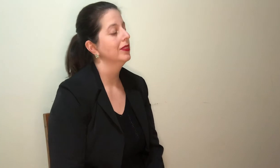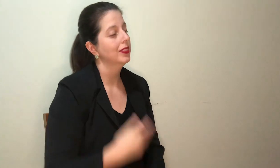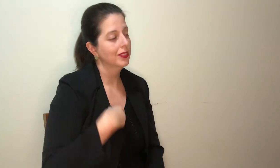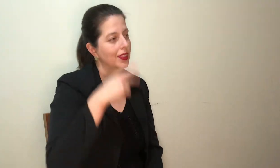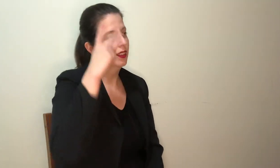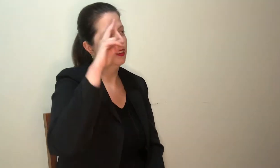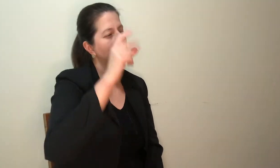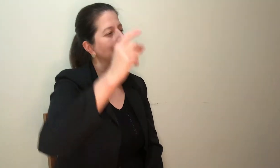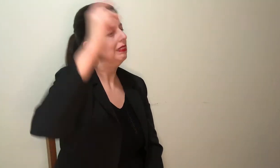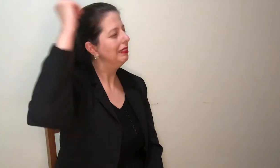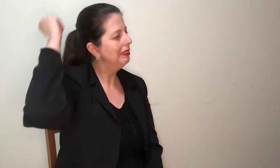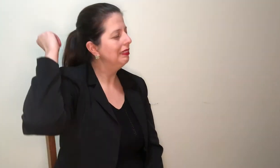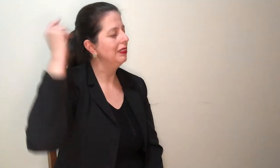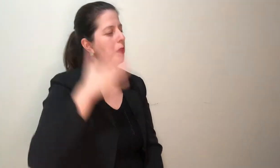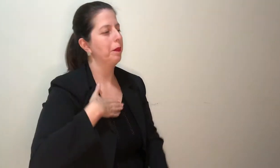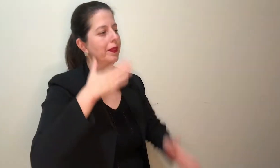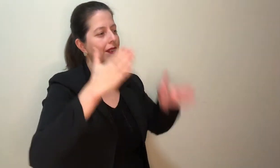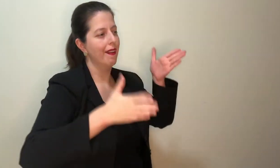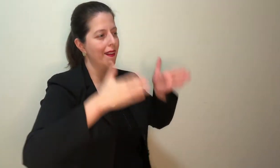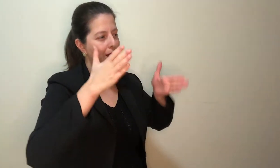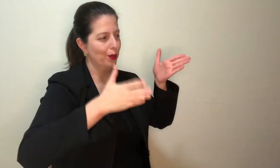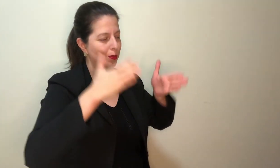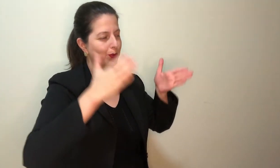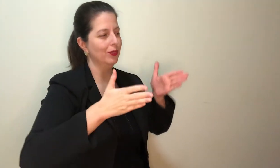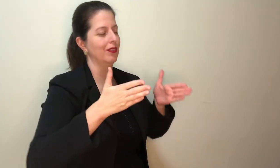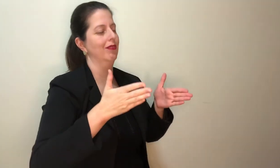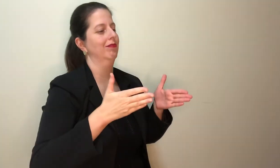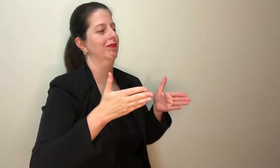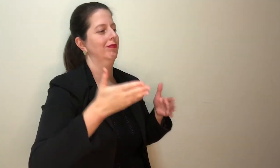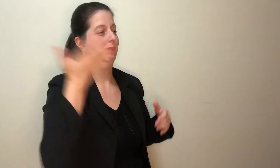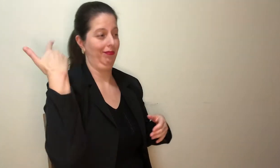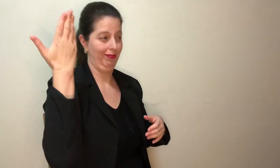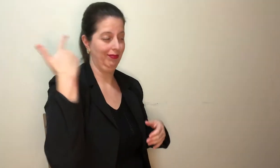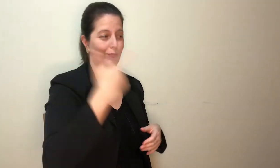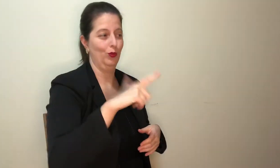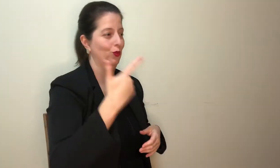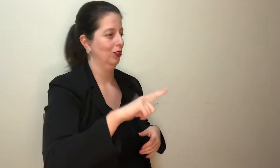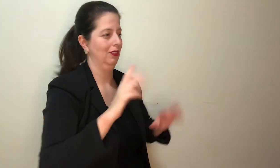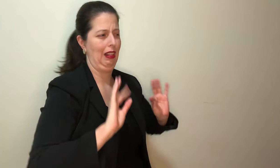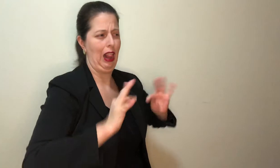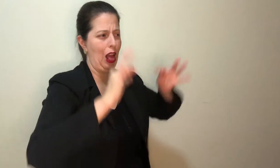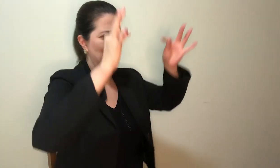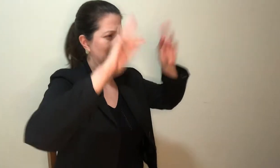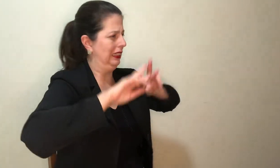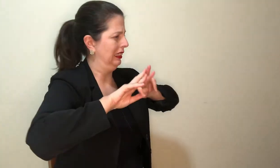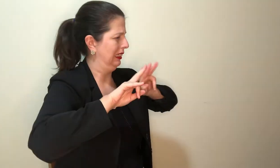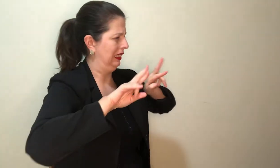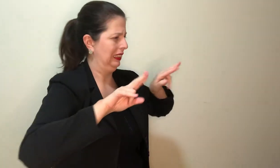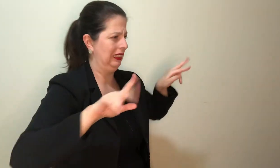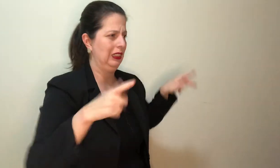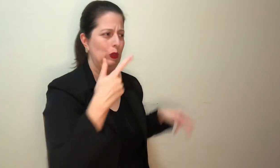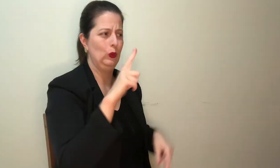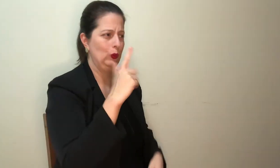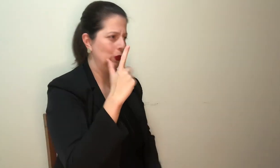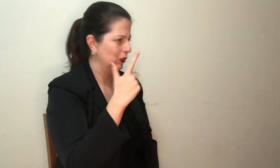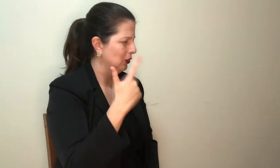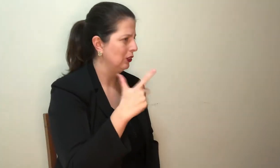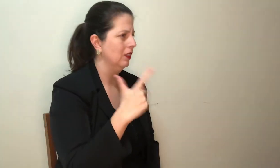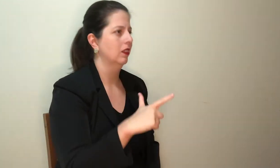Eu lembro que há muito tempo atrás, né, durante um período a gente não tinha várias tecnologias que a gente tem hoje. Tudo era